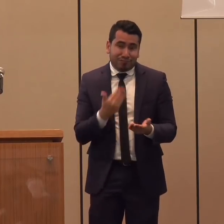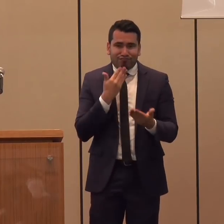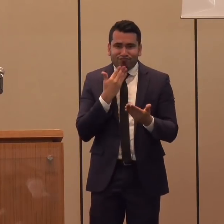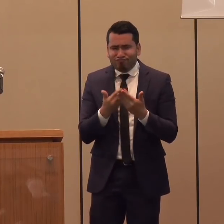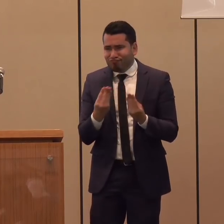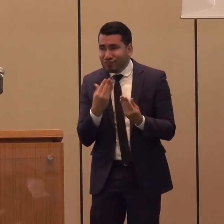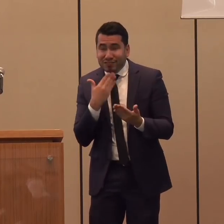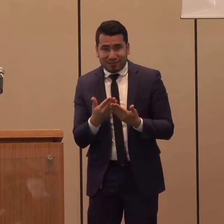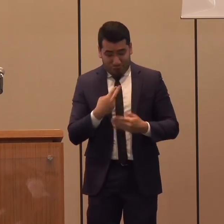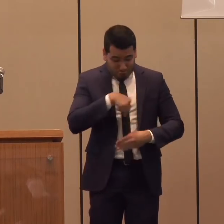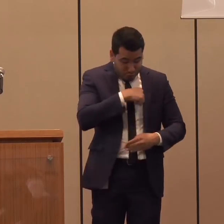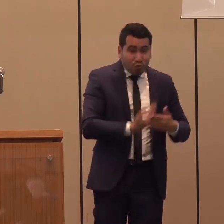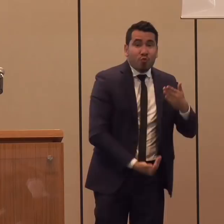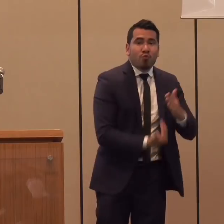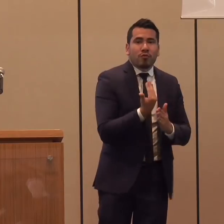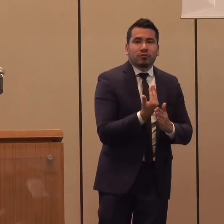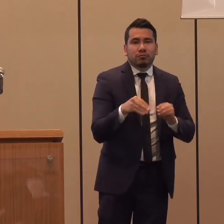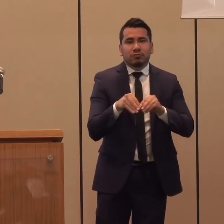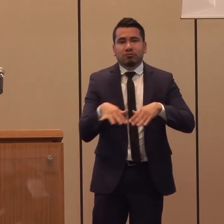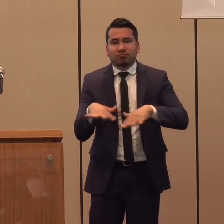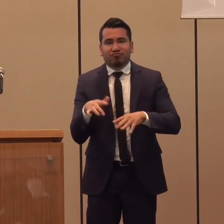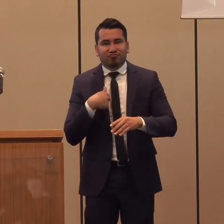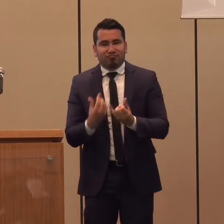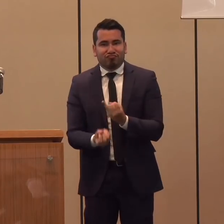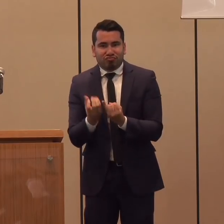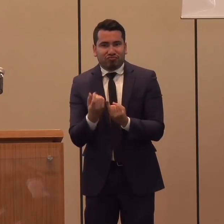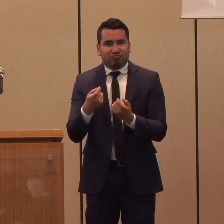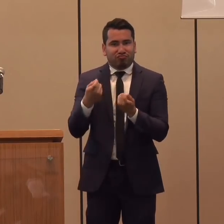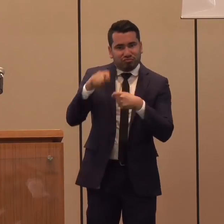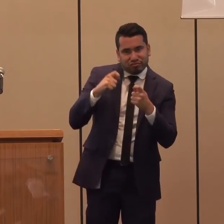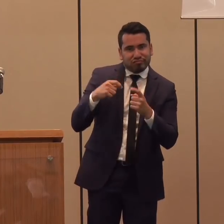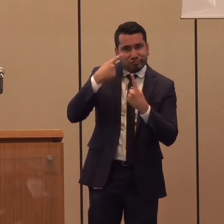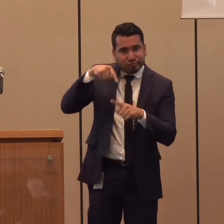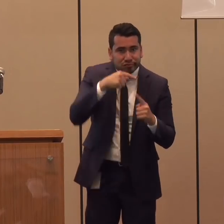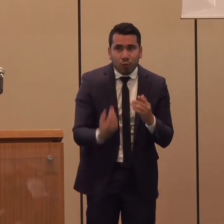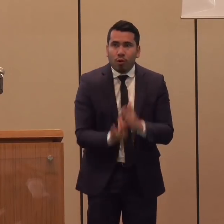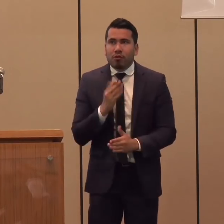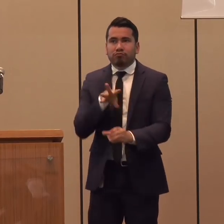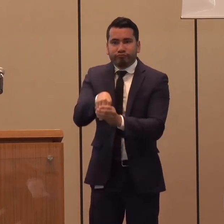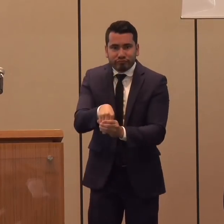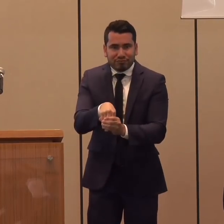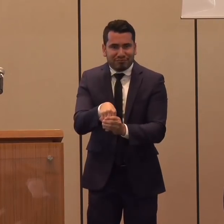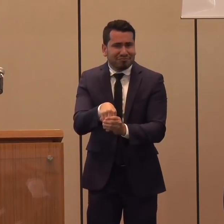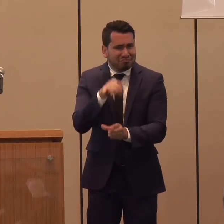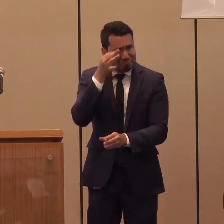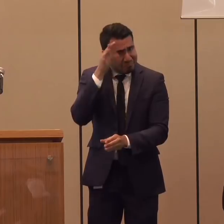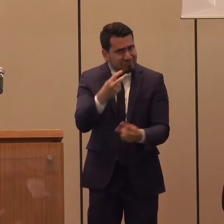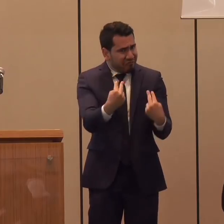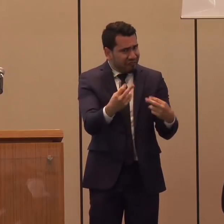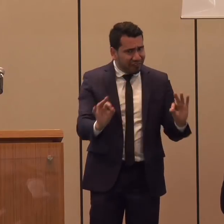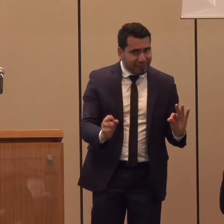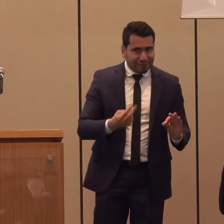gracias porque nosotros somos nuevos en este sector seguramente no nos habían visto pero en cuatro años